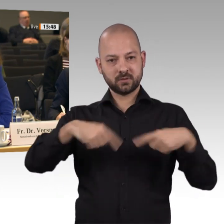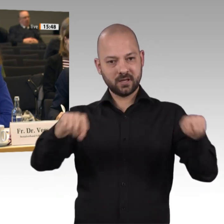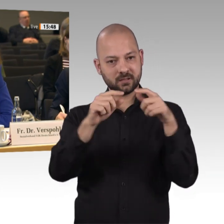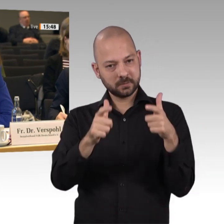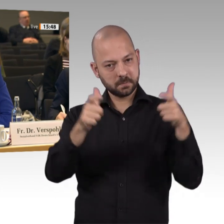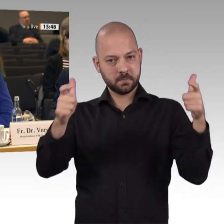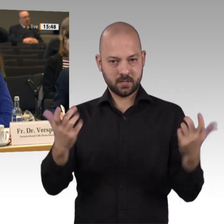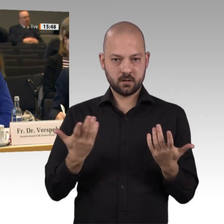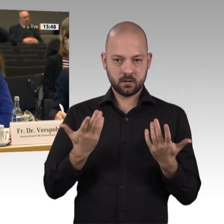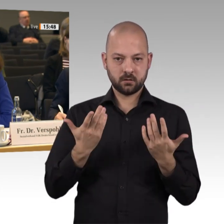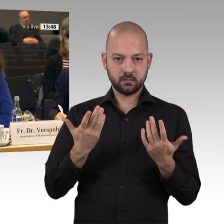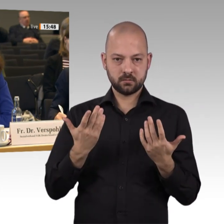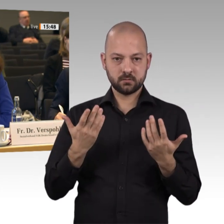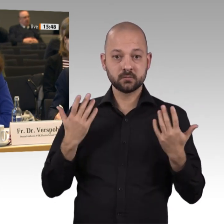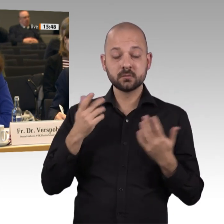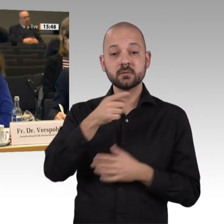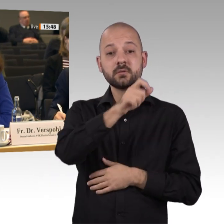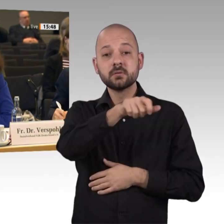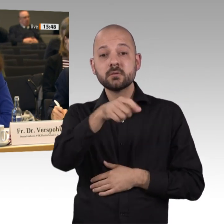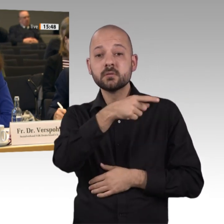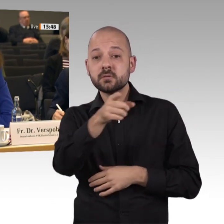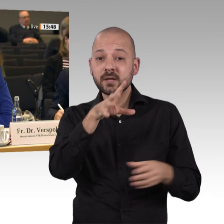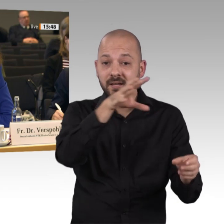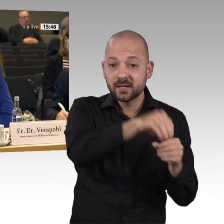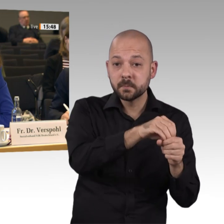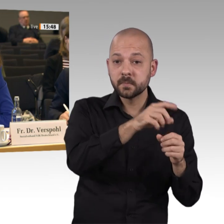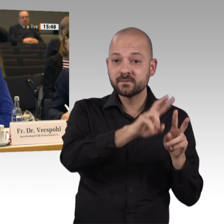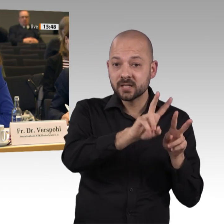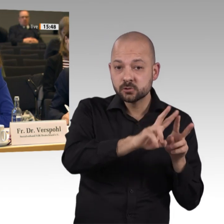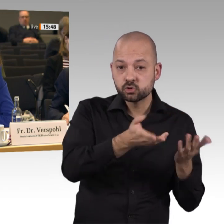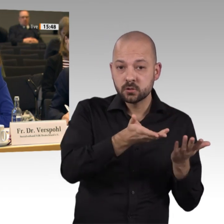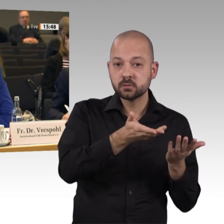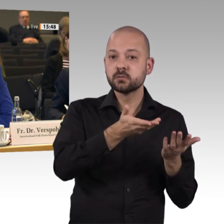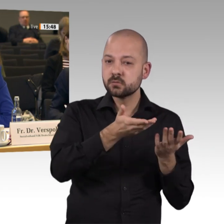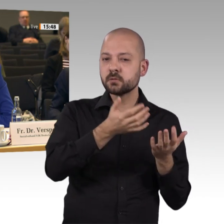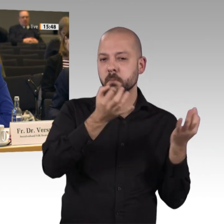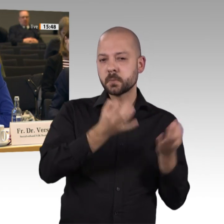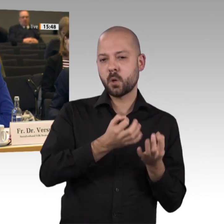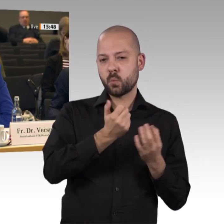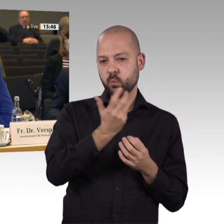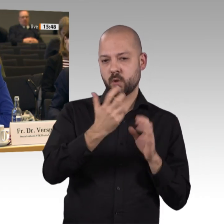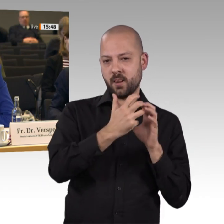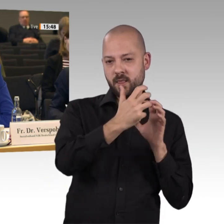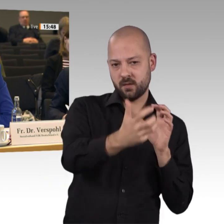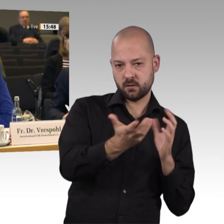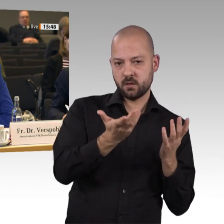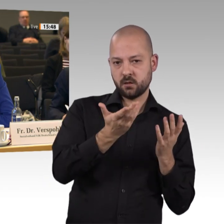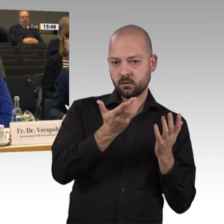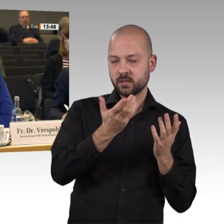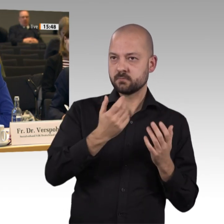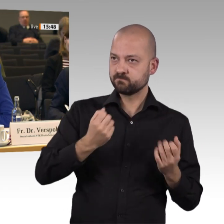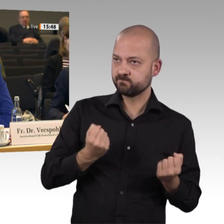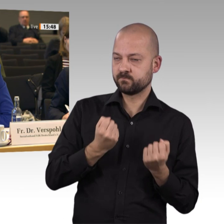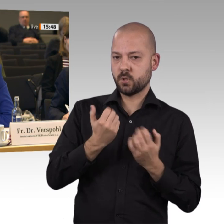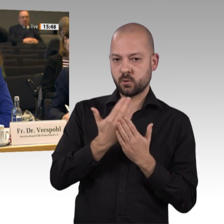tätig waren und dann durch einen Unfall oder eine schwere psychische Erkrankung ein Werkstattfall geworden sind. Auch denen muss die